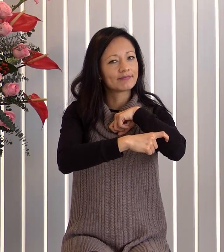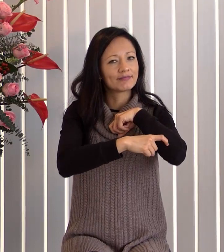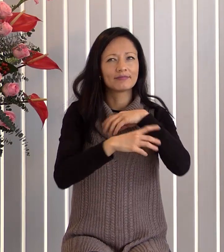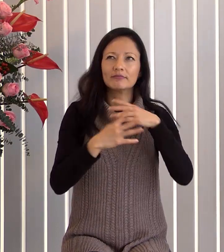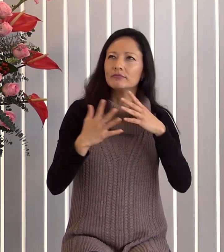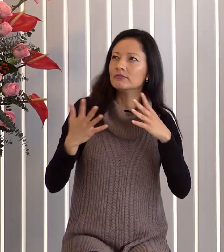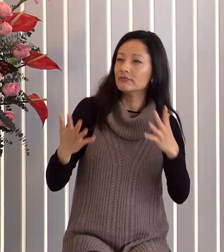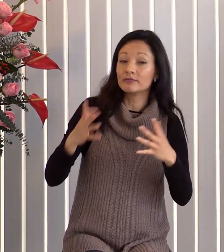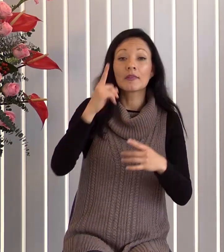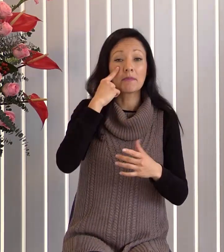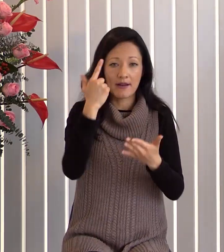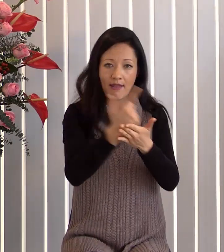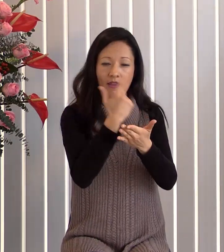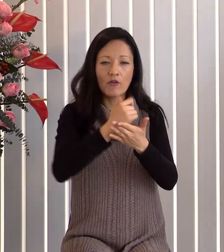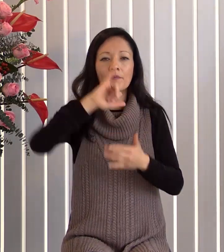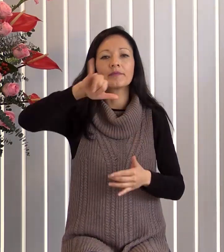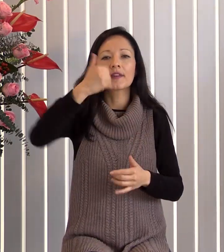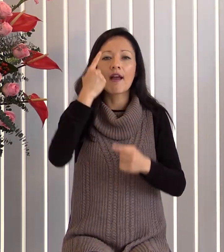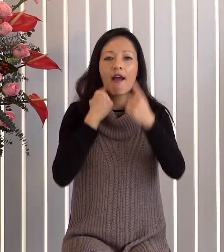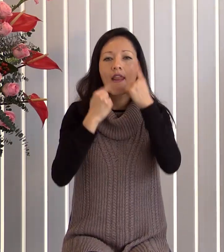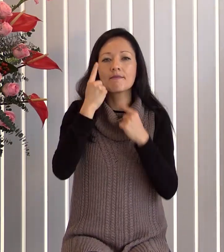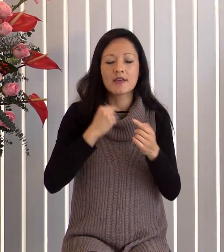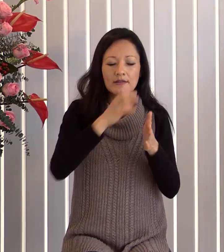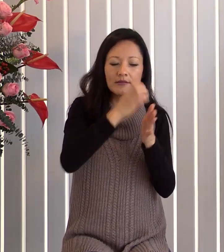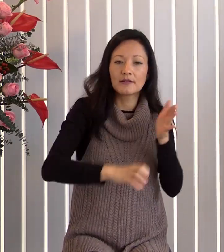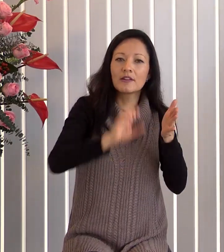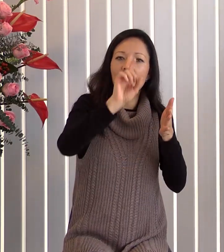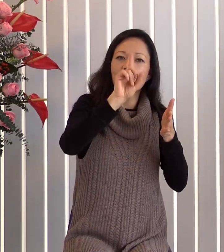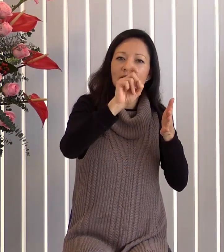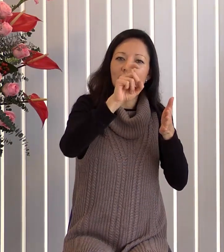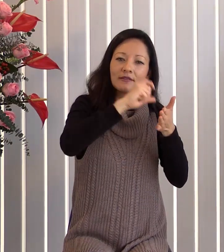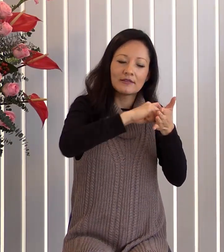conmigo Jeremías capítulo 6, versículo 26.